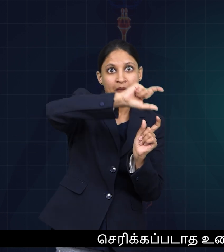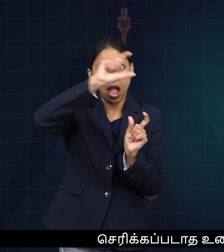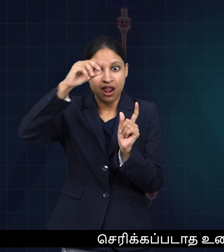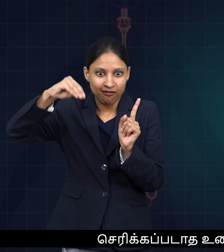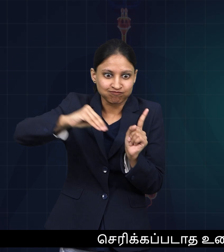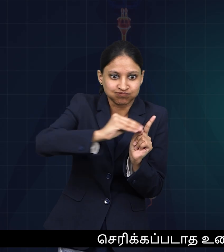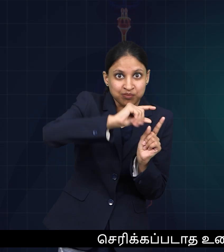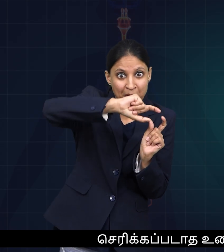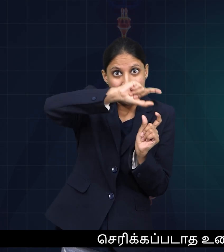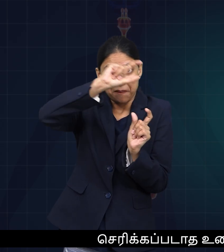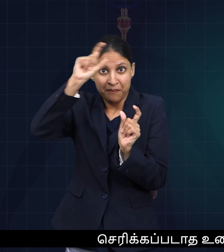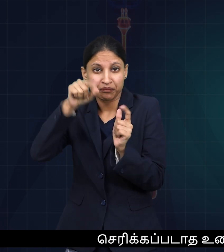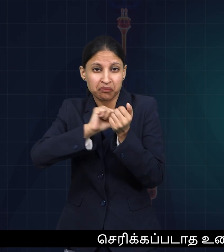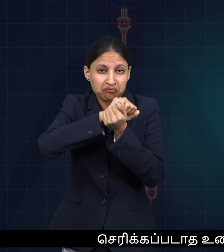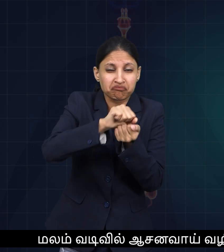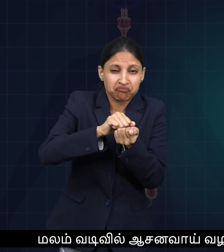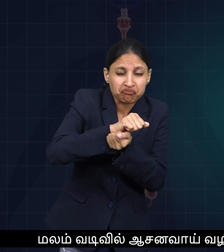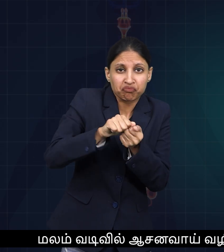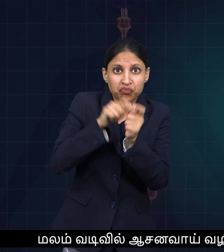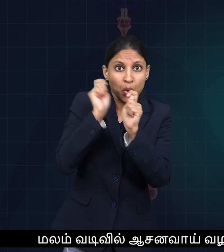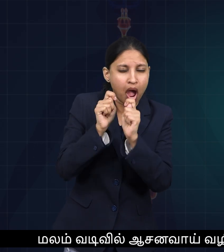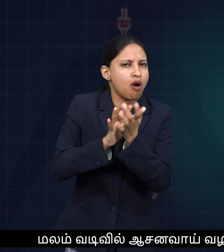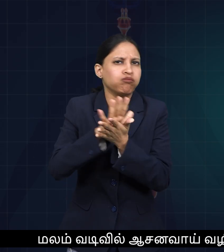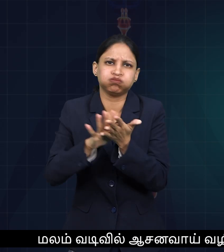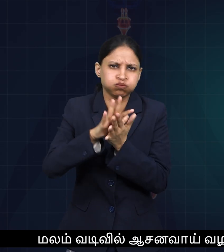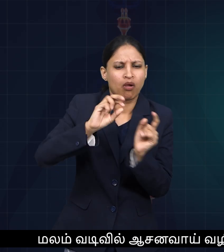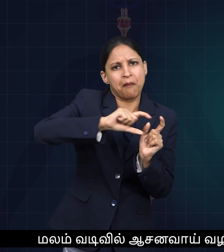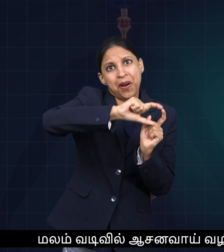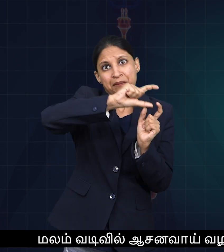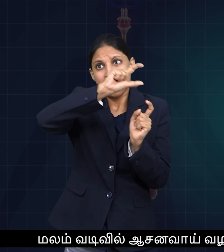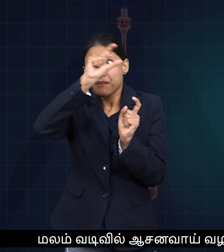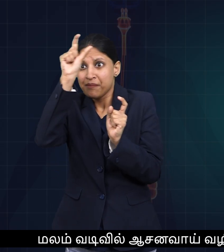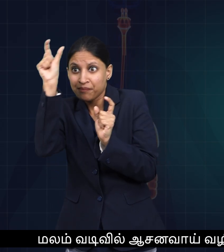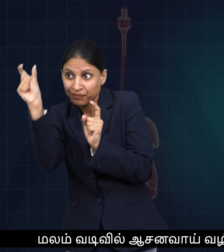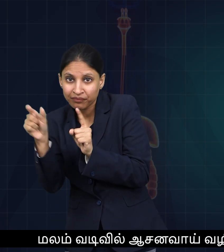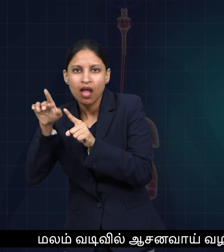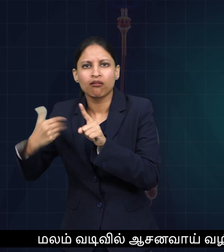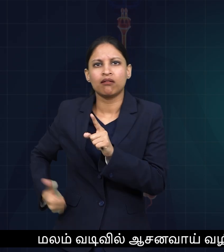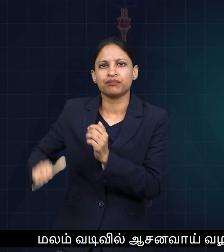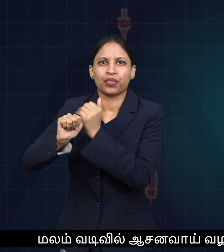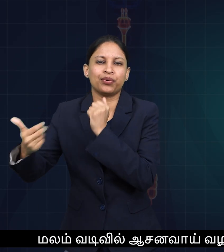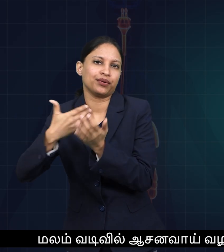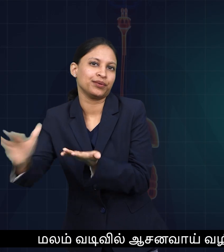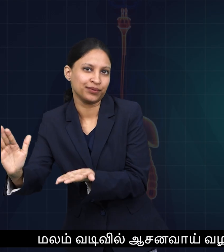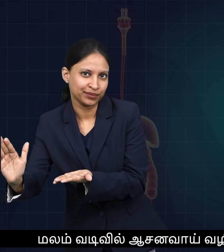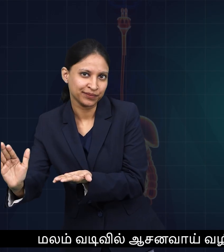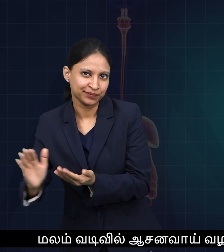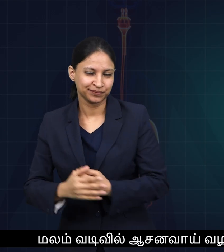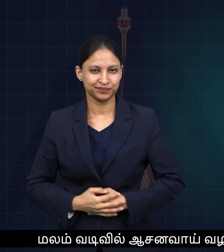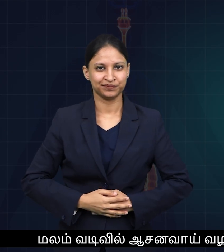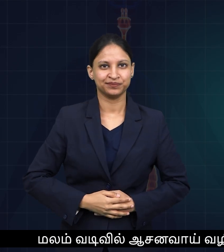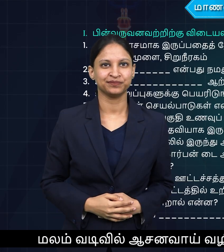செரிக்கப்படாத உணவு பெருங்குடலை அடைந்து மலம் வடிவில் ஆசனவாய் வழியாக உடலை விட்டு